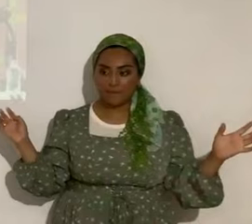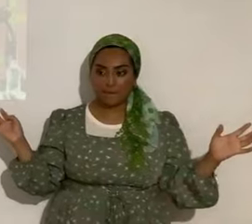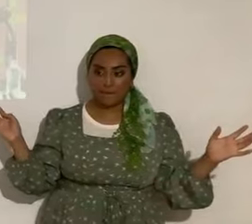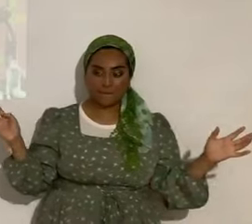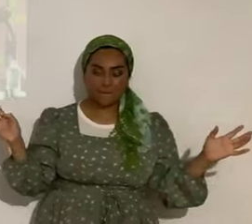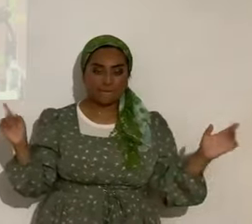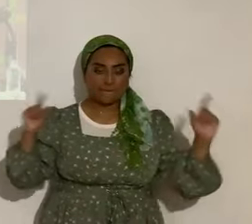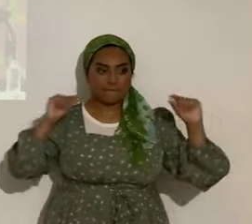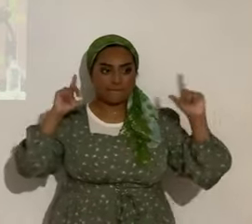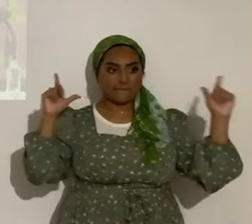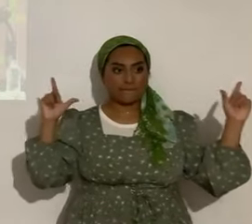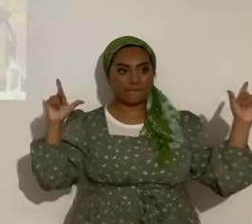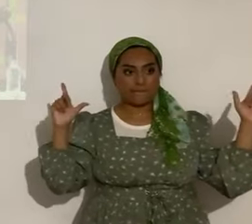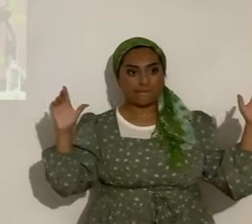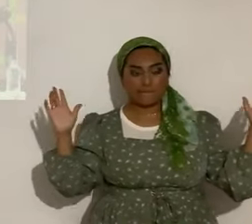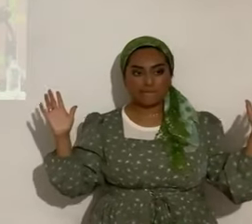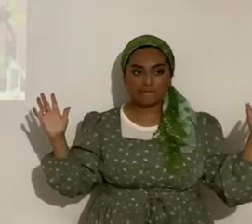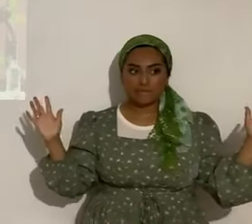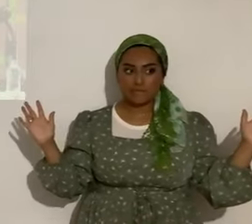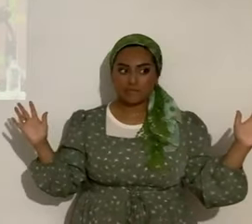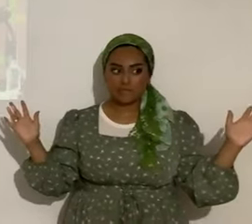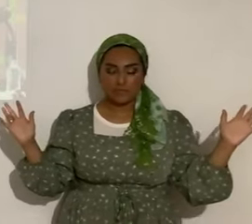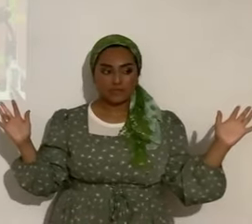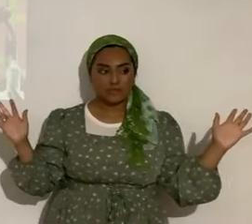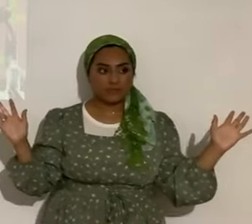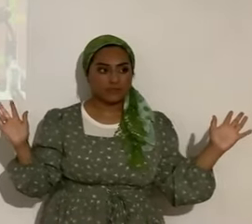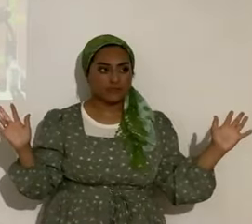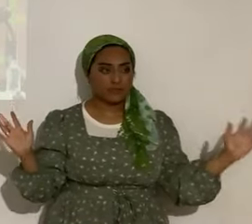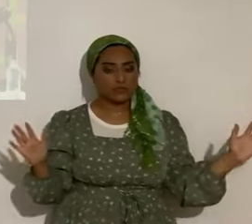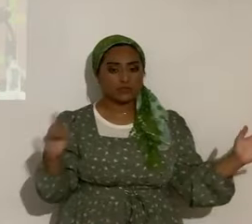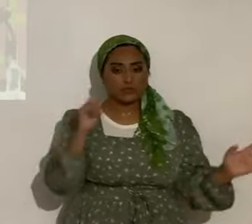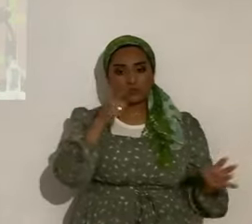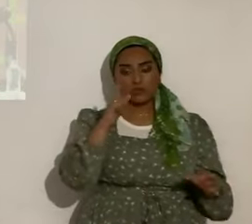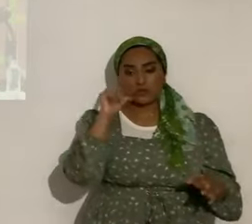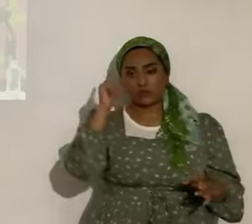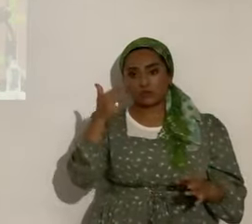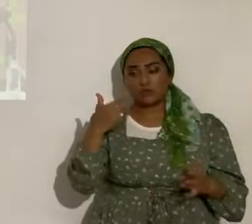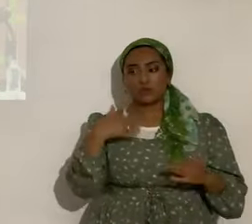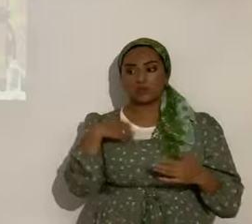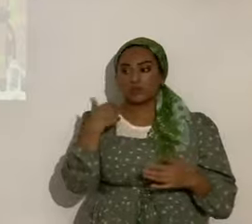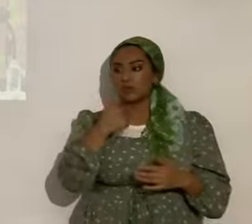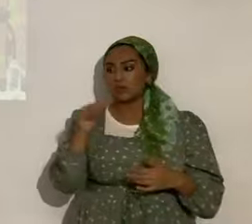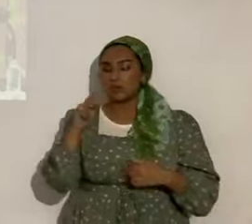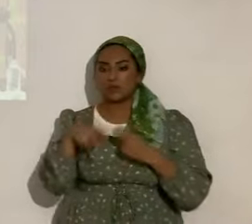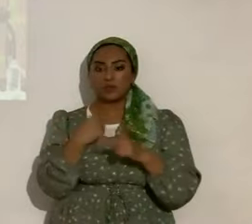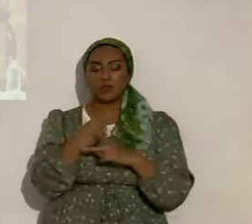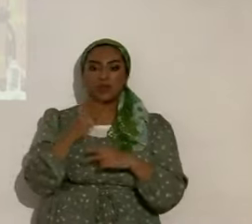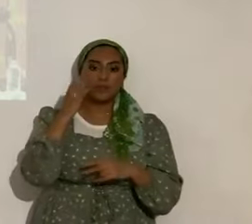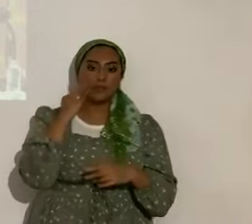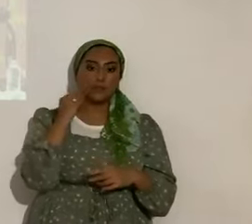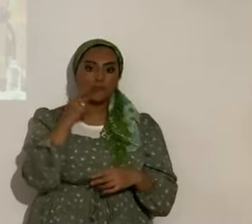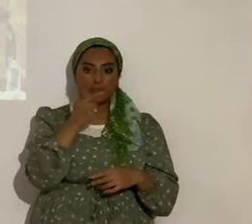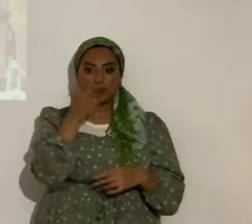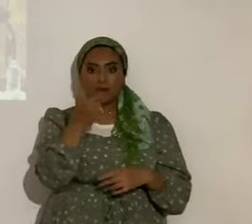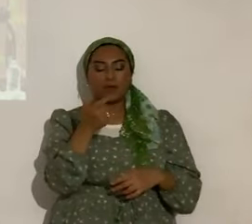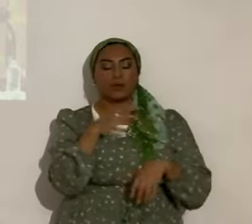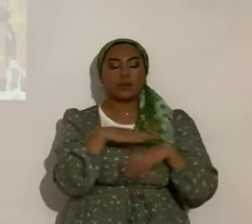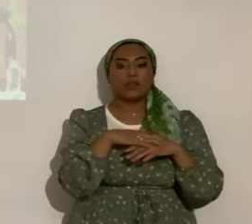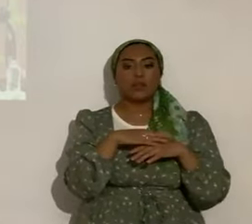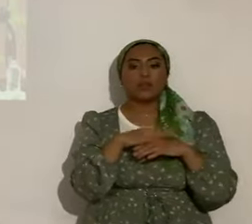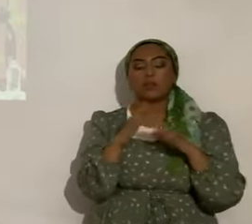Abran sus ojos y los cerraron. Y si tú después tuviste alguna experiencia, tú que nos estás viendo a través de internet, hermano,